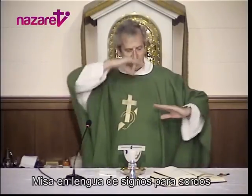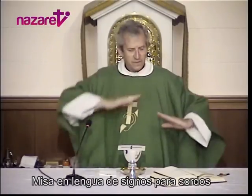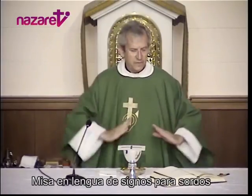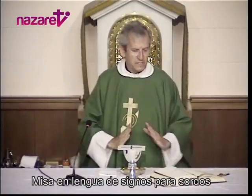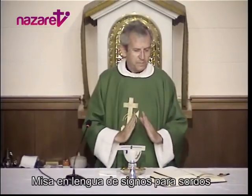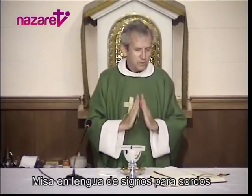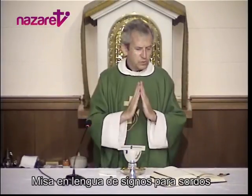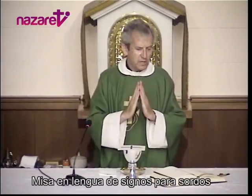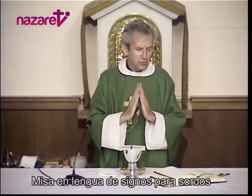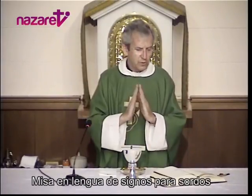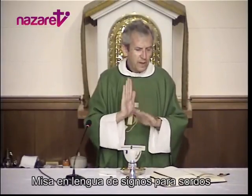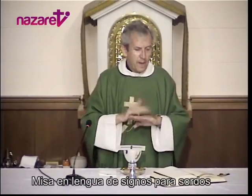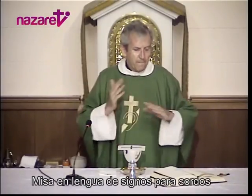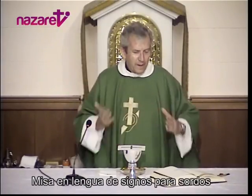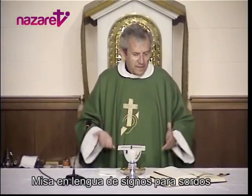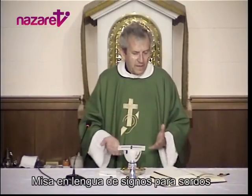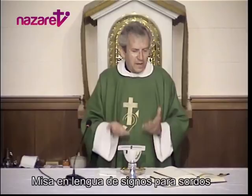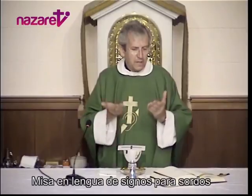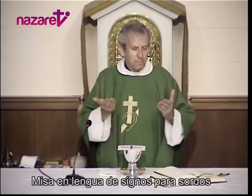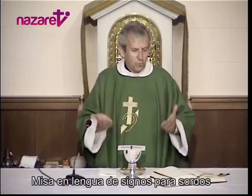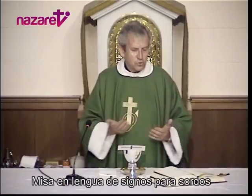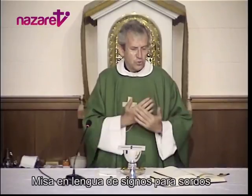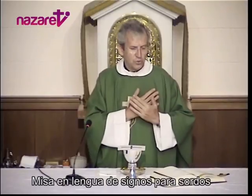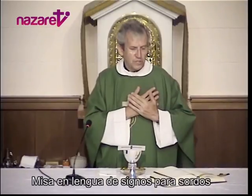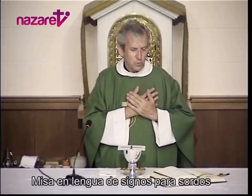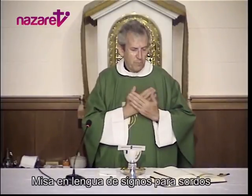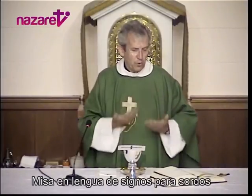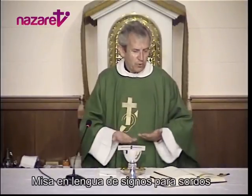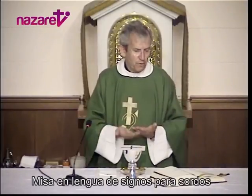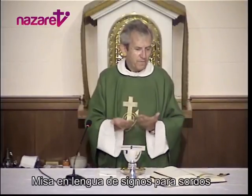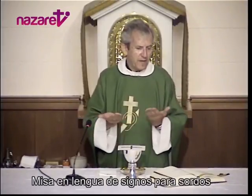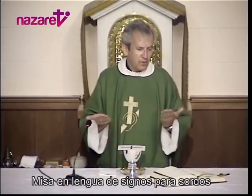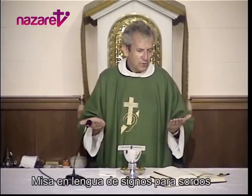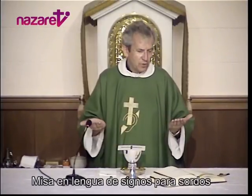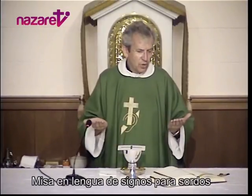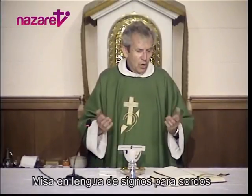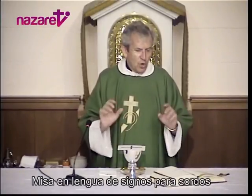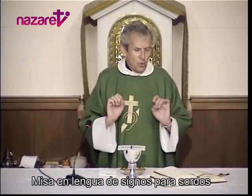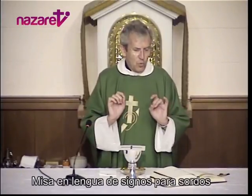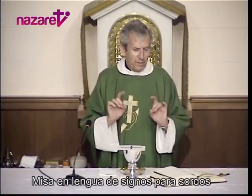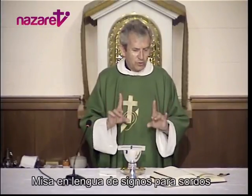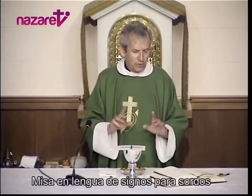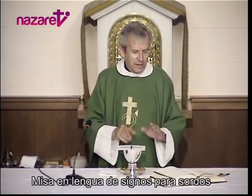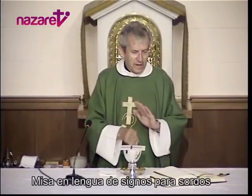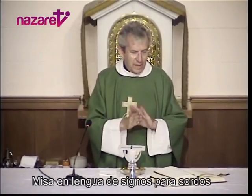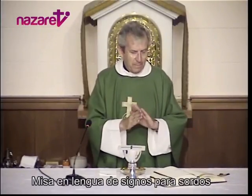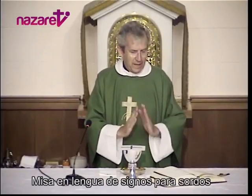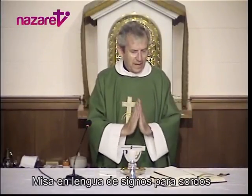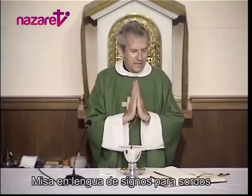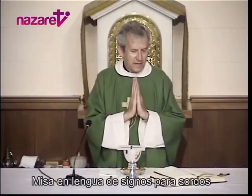del Espíritu Santo, para que el impulso de su amor confiado no abandone la plegaria en